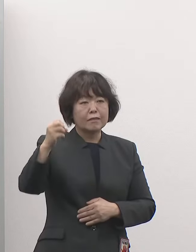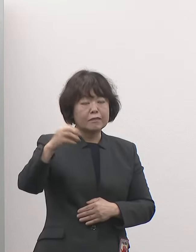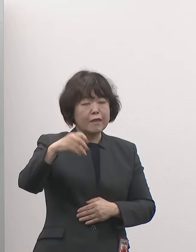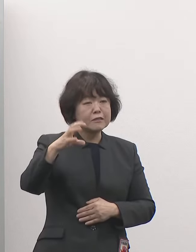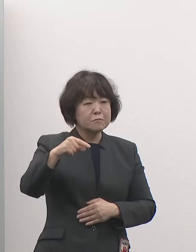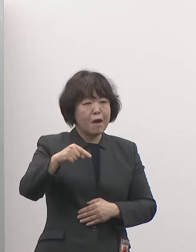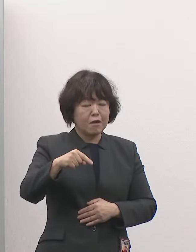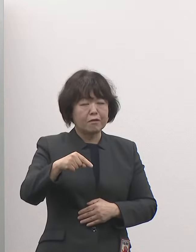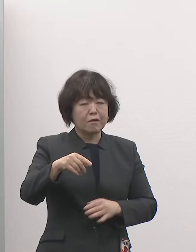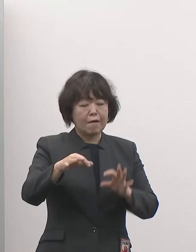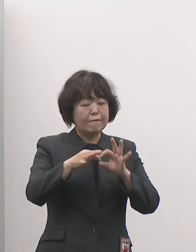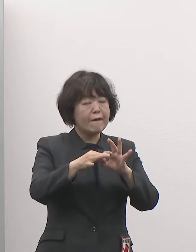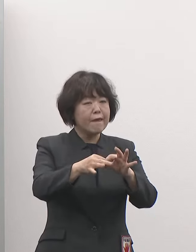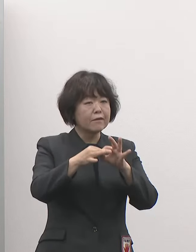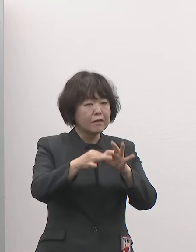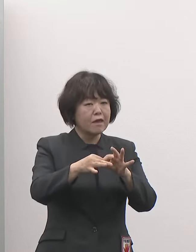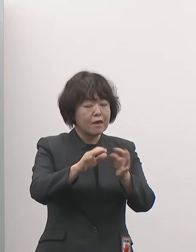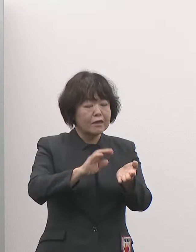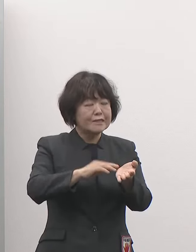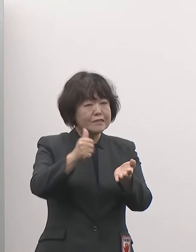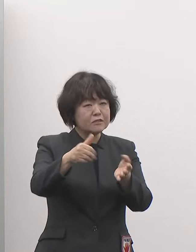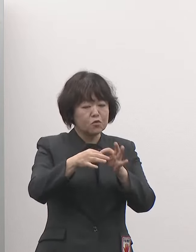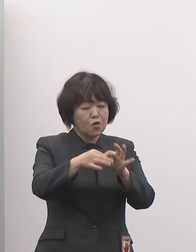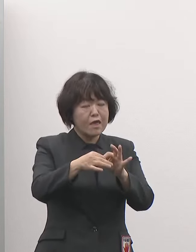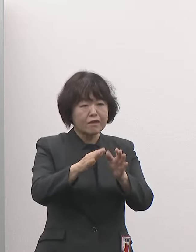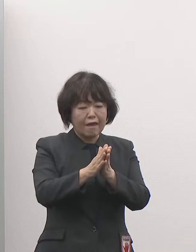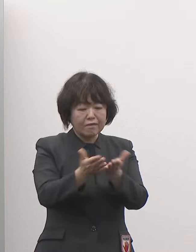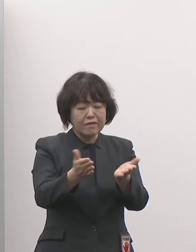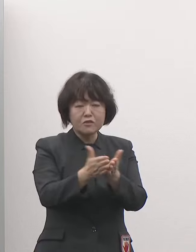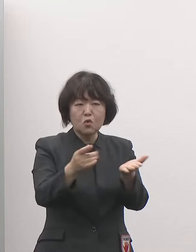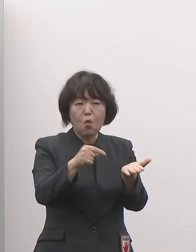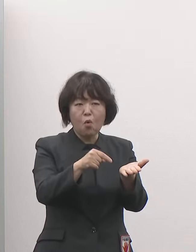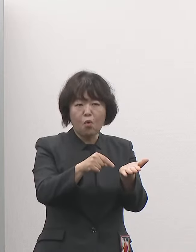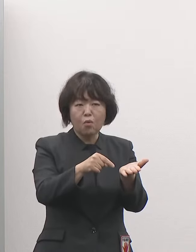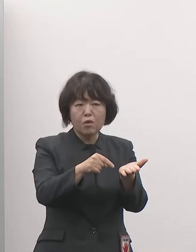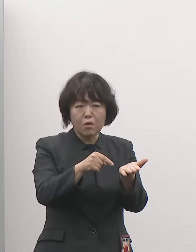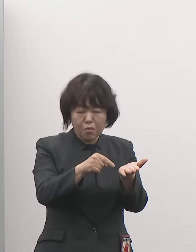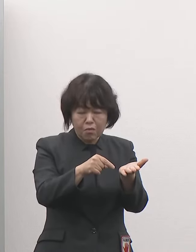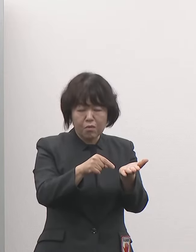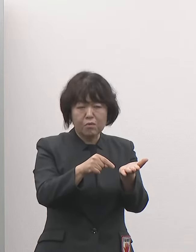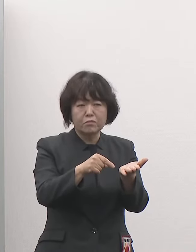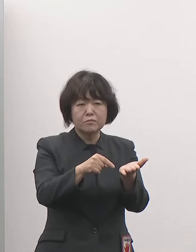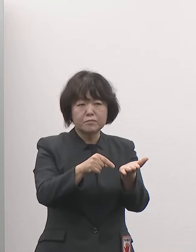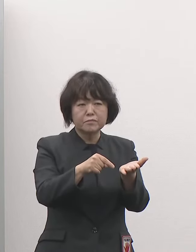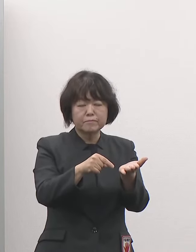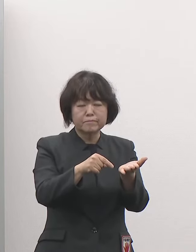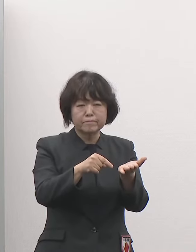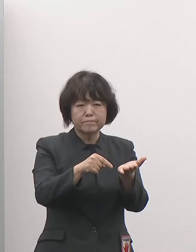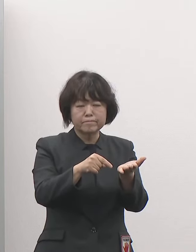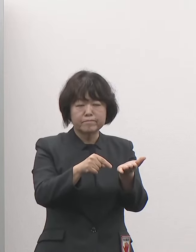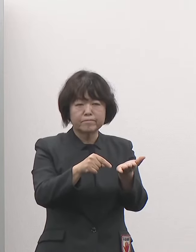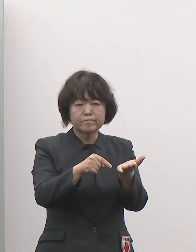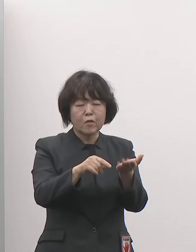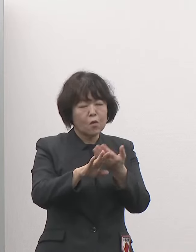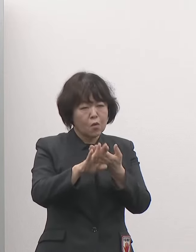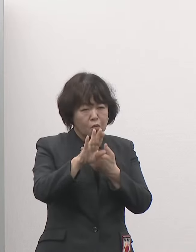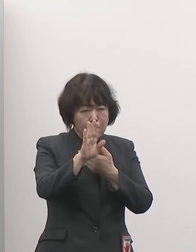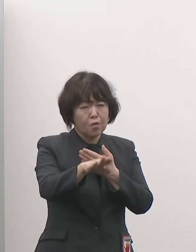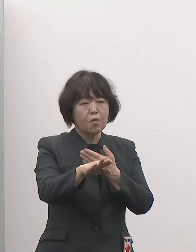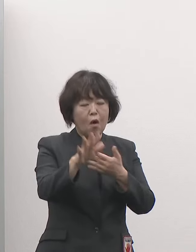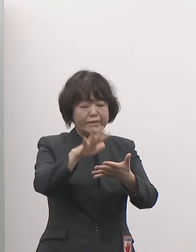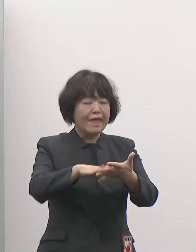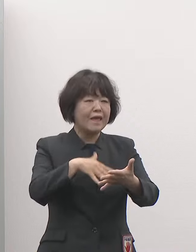帳、これはコロナ禍を通じましてさまざま活用してまいりましたが、この点に関しましてもしっかりと今後におけるデ